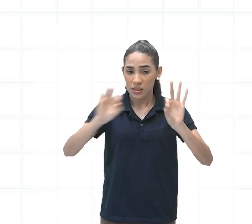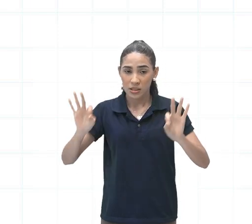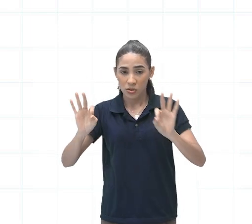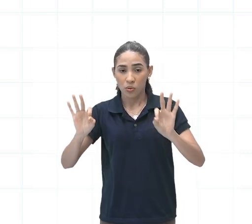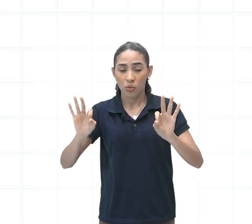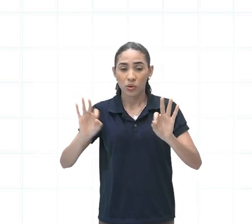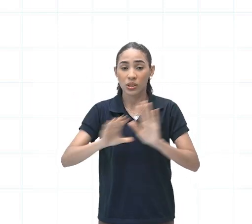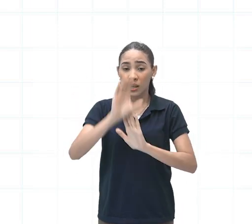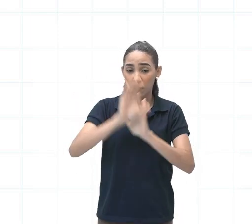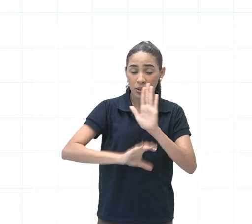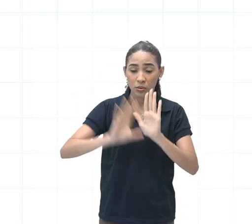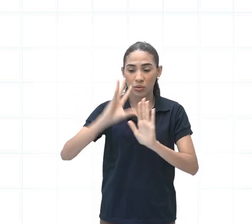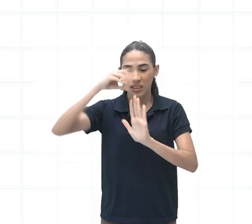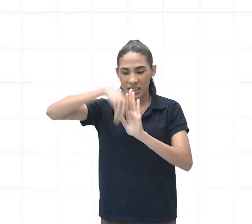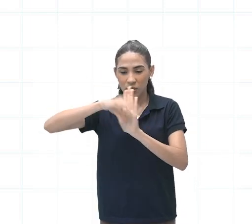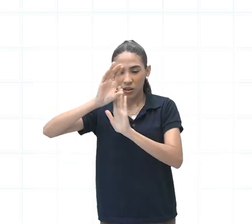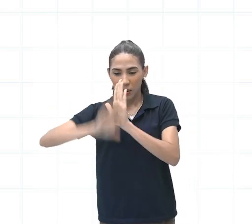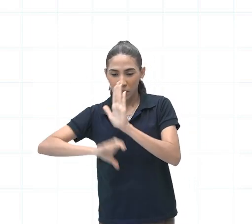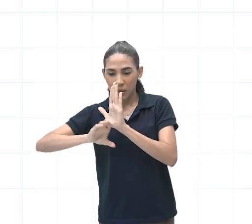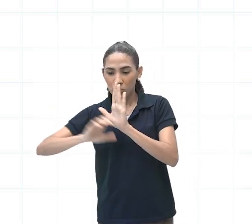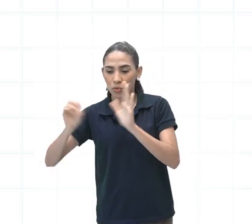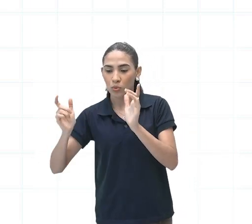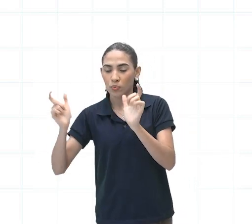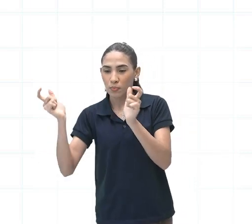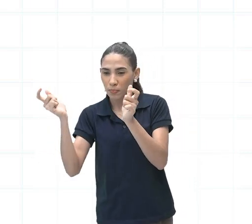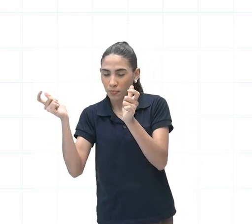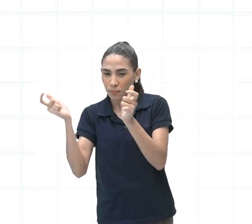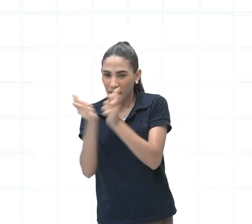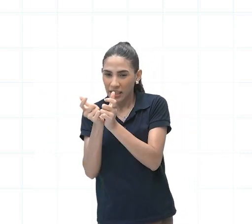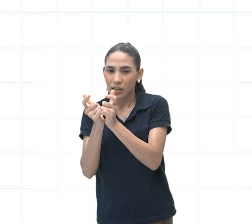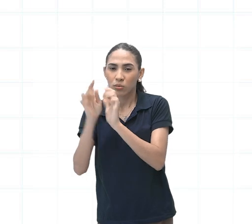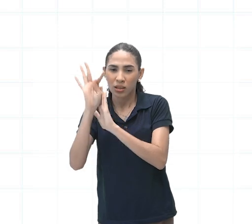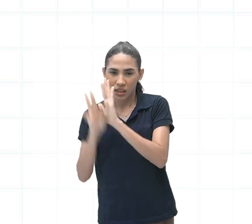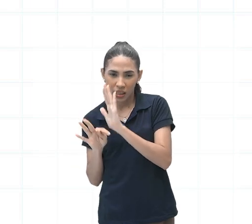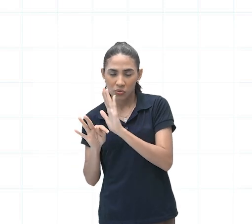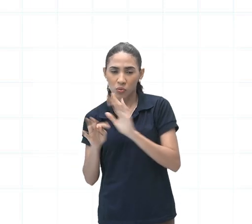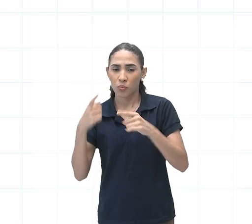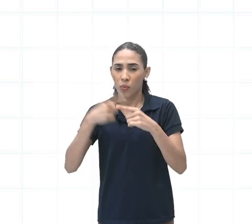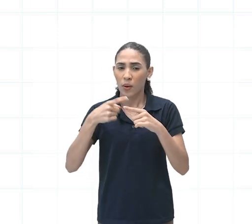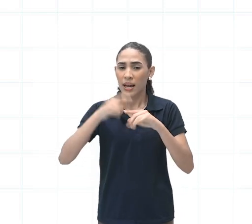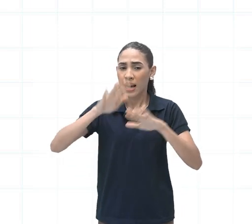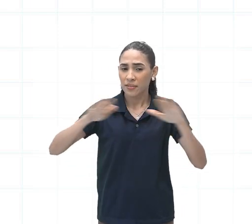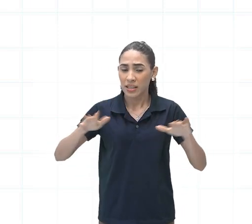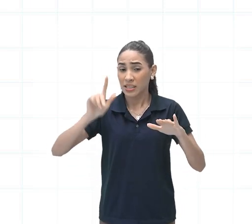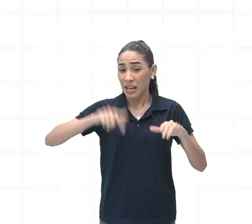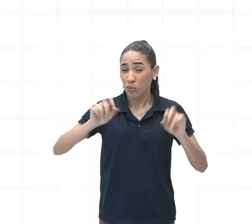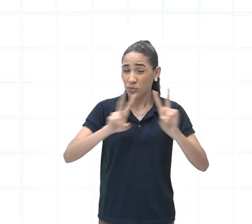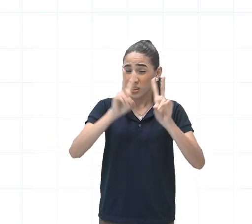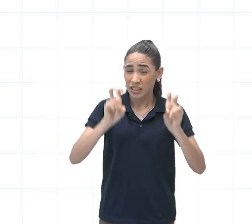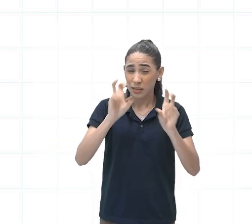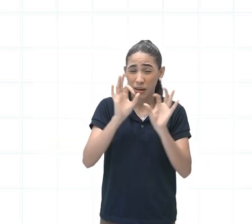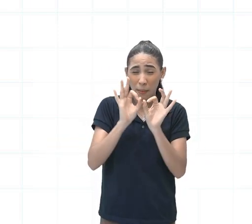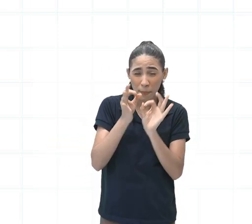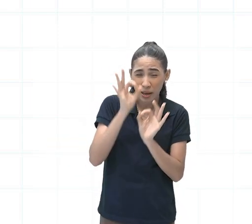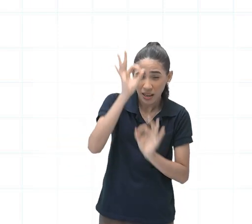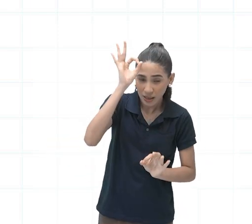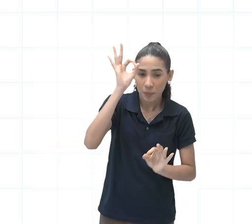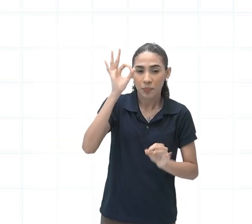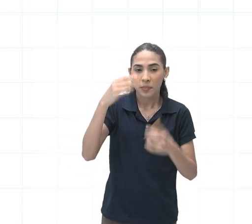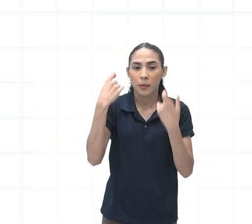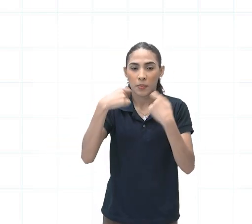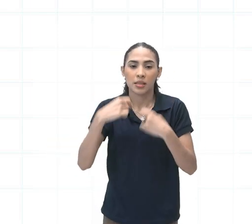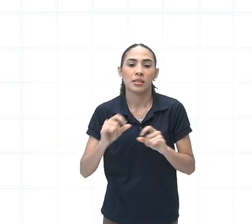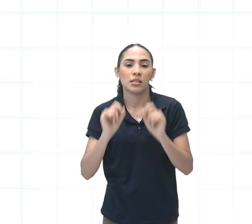dentro dos capítulos, seções menores. Tudo isso é porque às vezes é um tema que é complexo, que